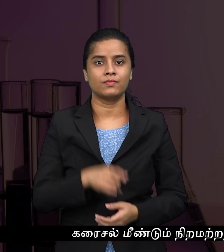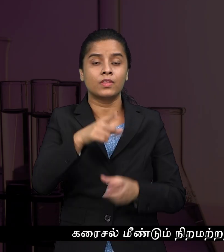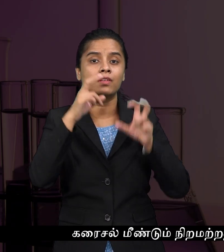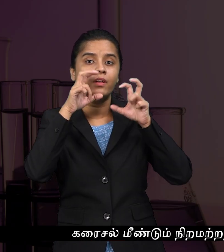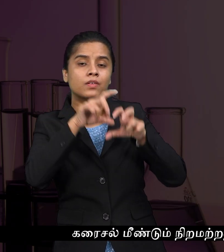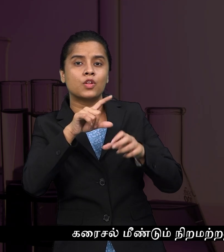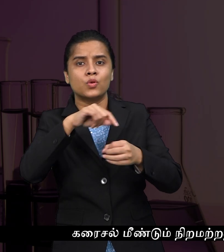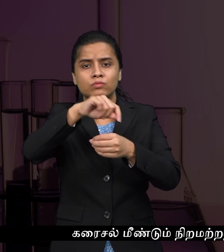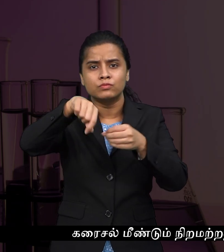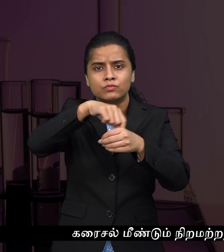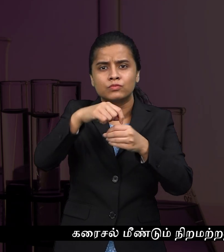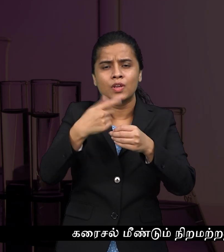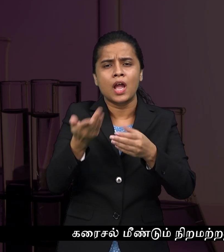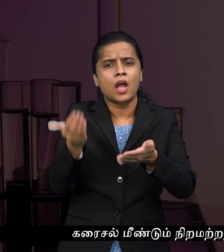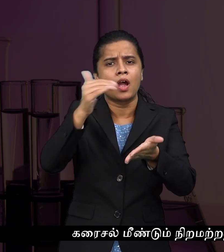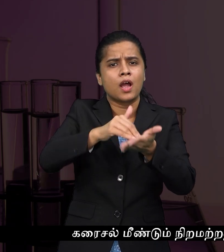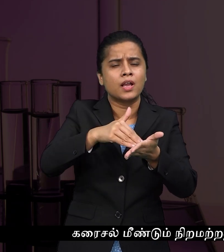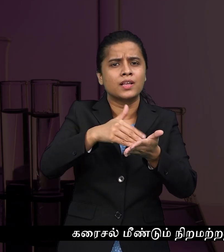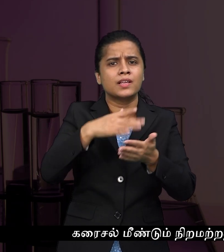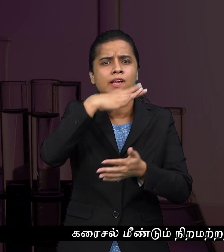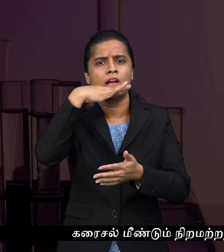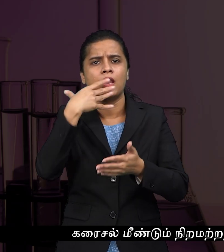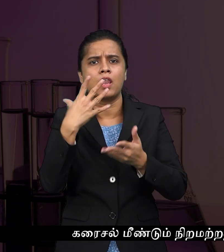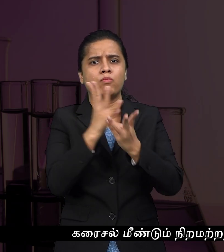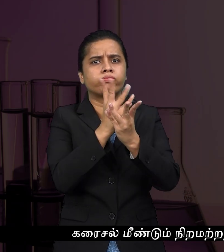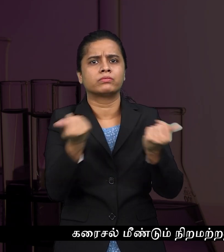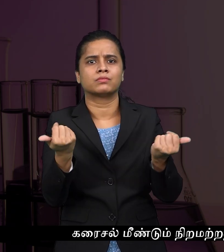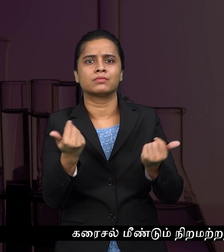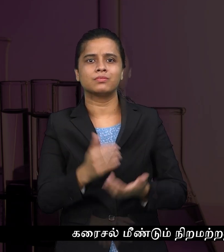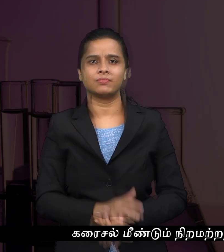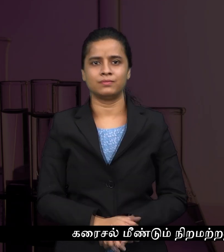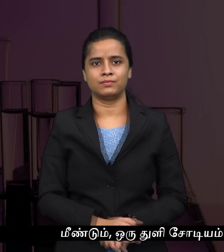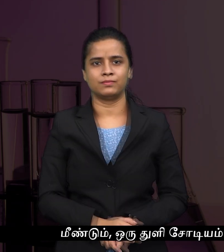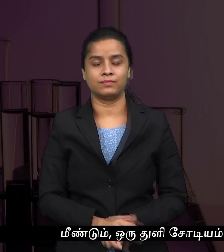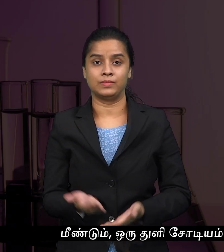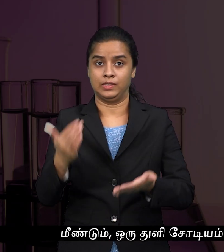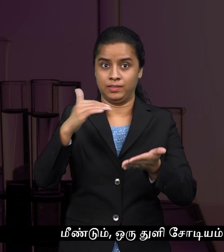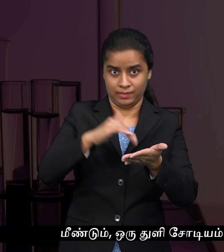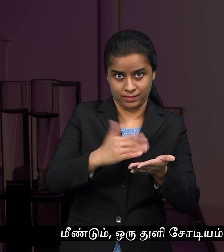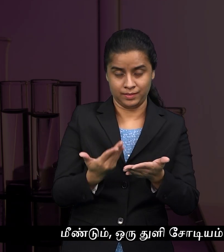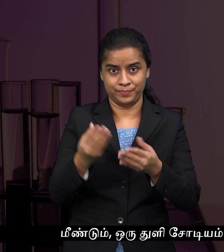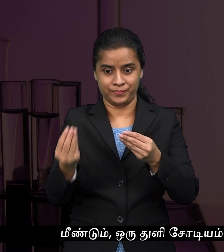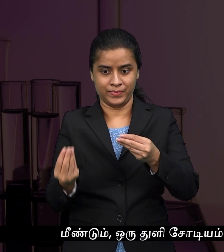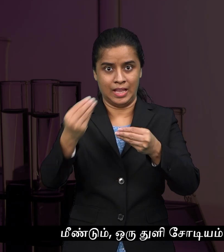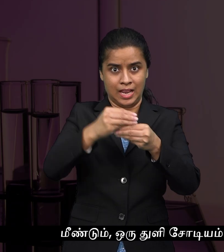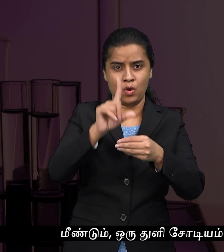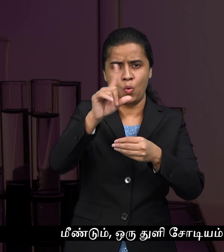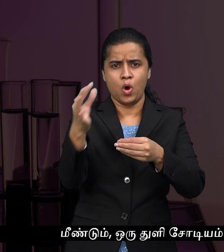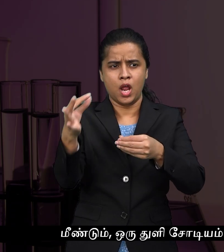கரைசல் மீண்டும் நிறமற்றதாக மாறுவதை நீங்கள் பார்க்கலாம். மீண்டும் ஒரு துளி சோடியம்